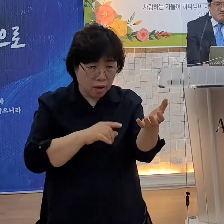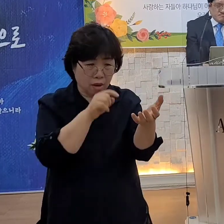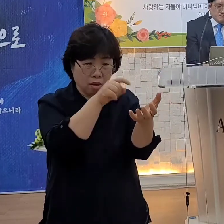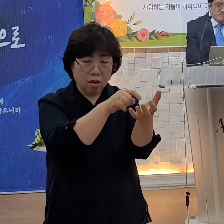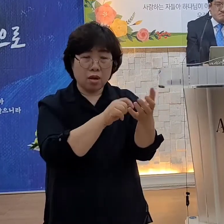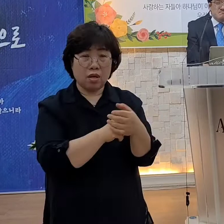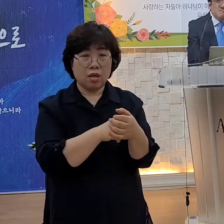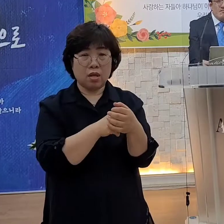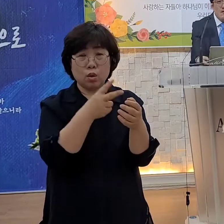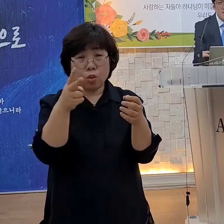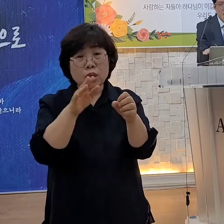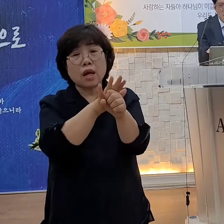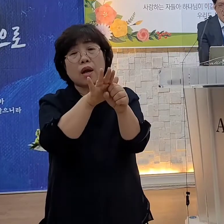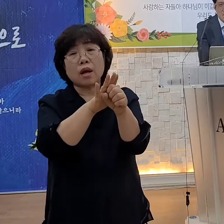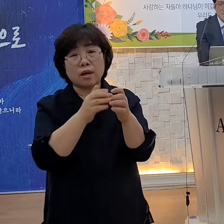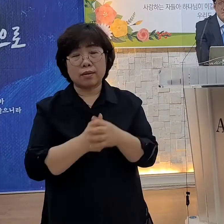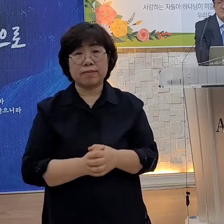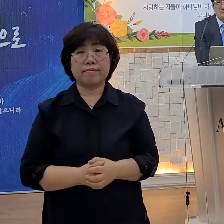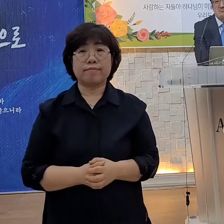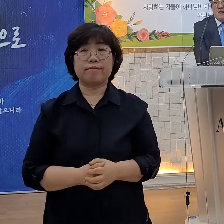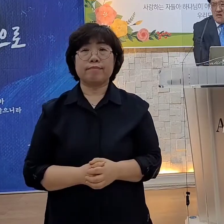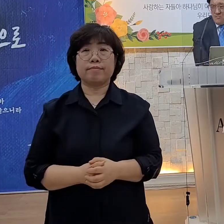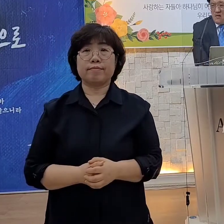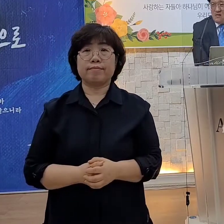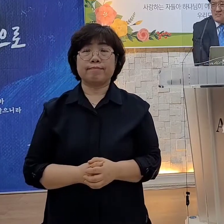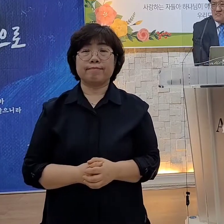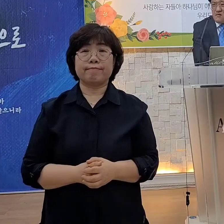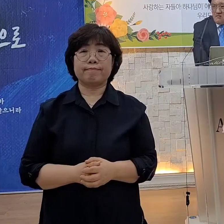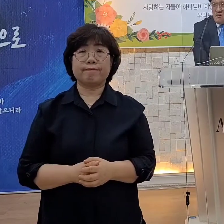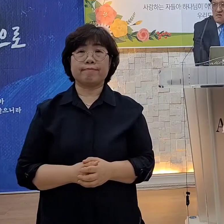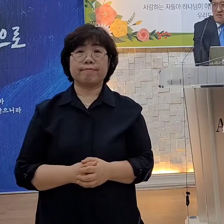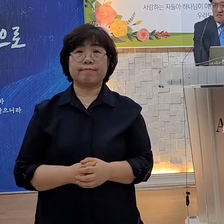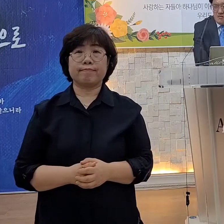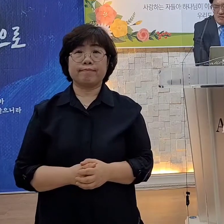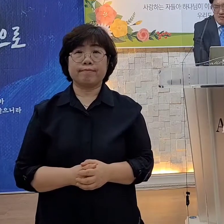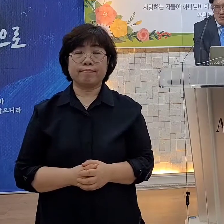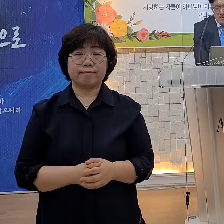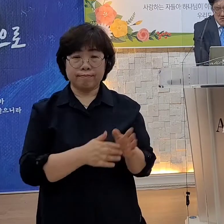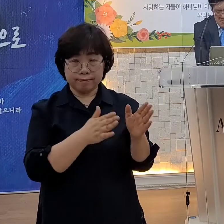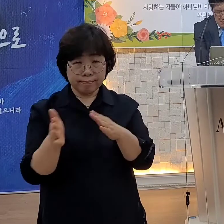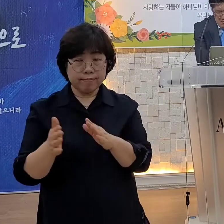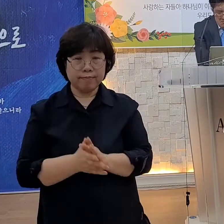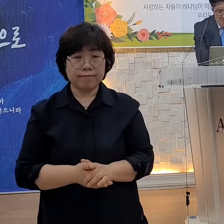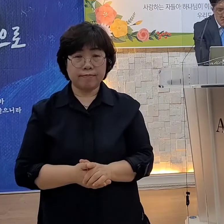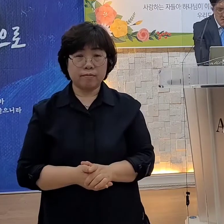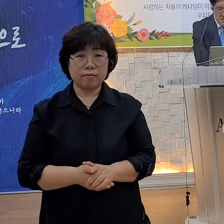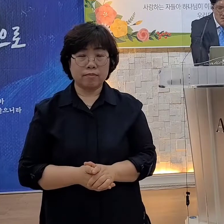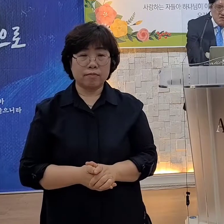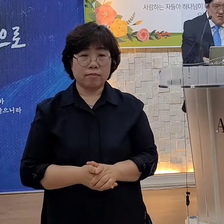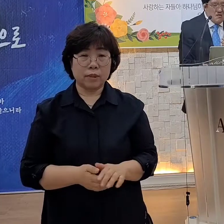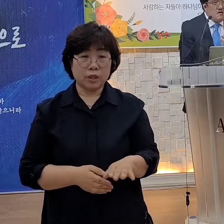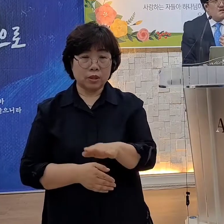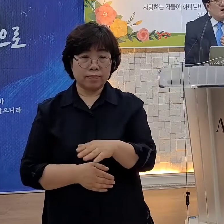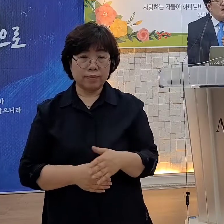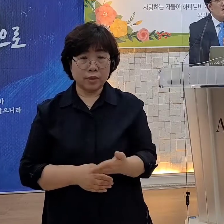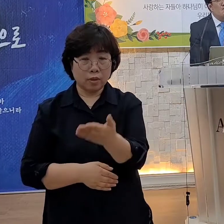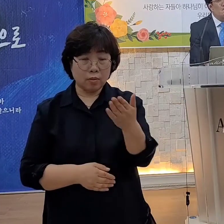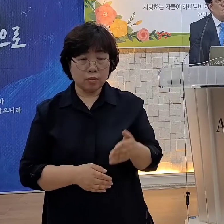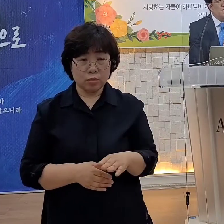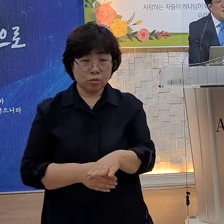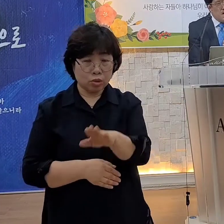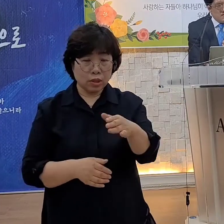자, 여러분. 자, 우리는 부부가 됩니다. 결혼해서. 그러면 처음으로 이